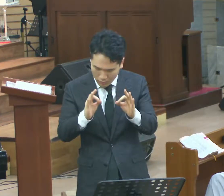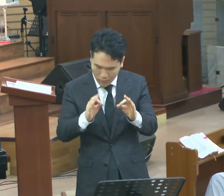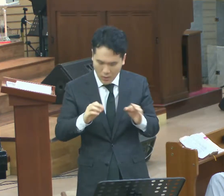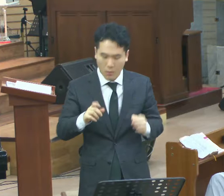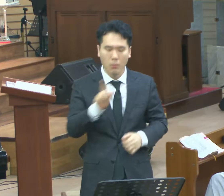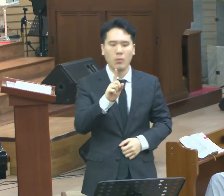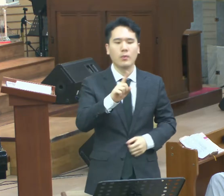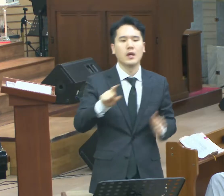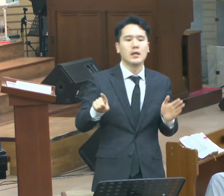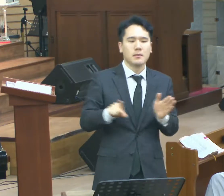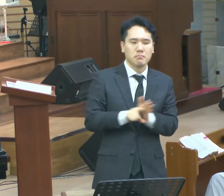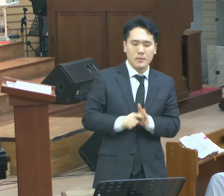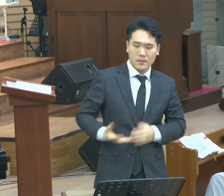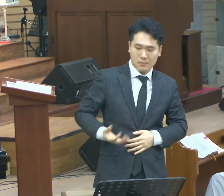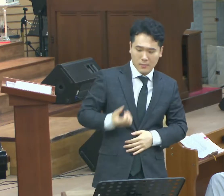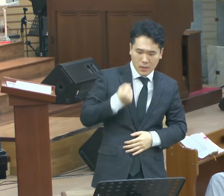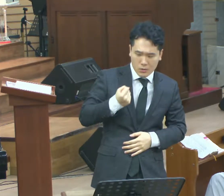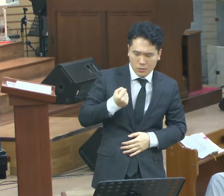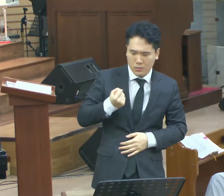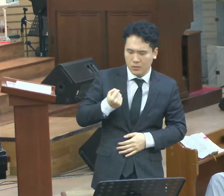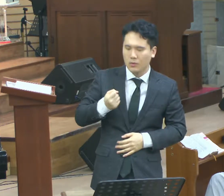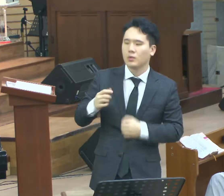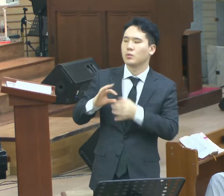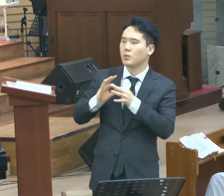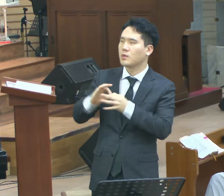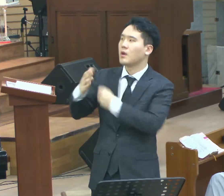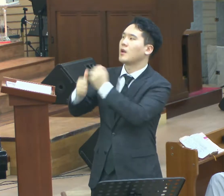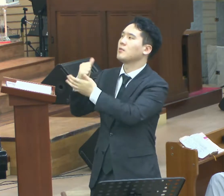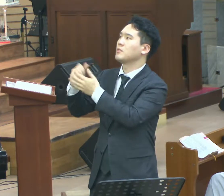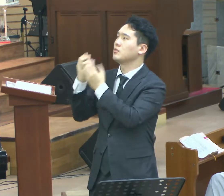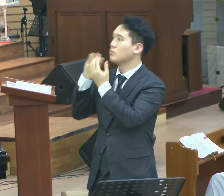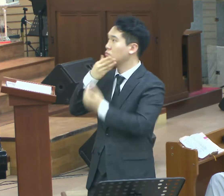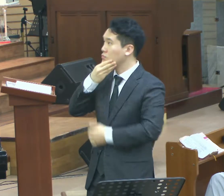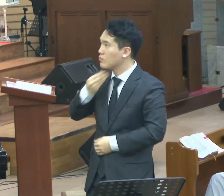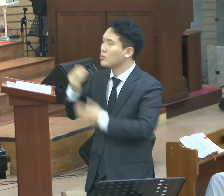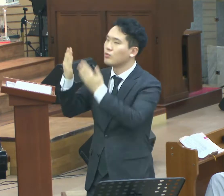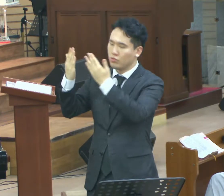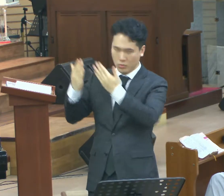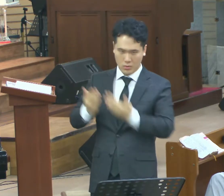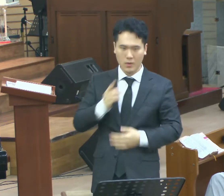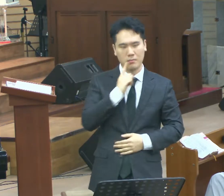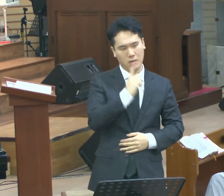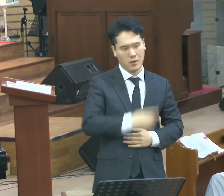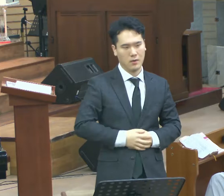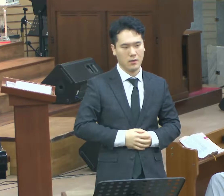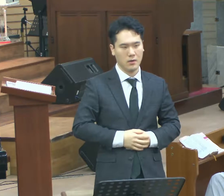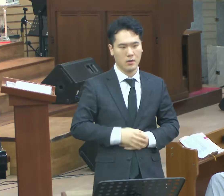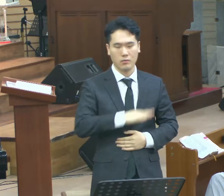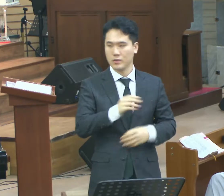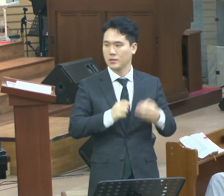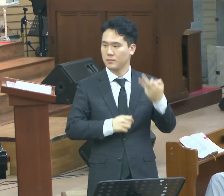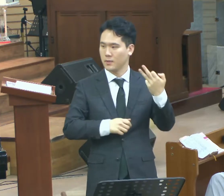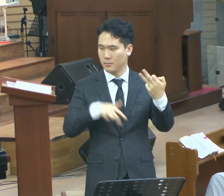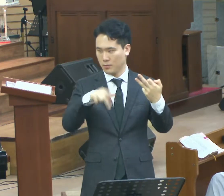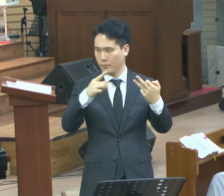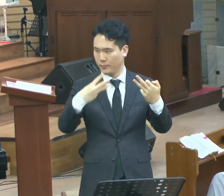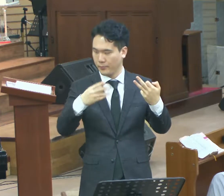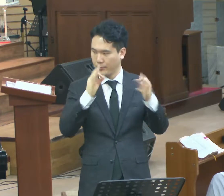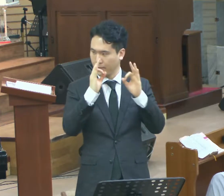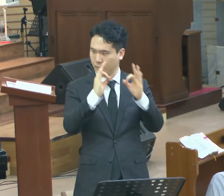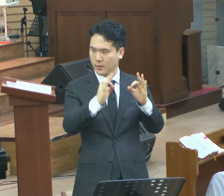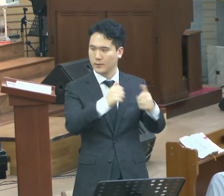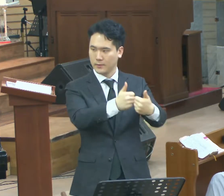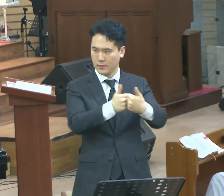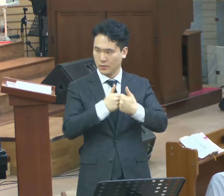축복이라는 거예요. 오늘 갈렙의 믿음이 어떤 믿음인가 우리가 배우기를 원하는데 먼저 13절 말씀 앞에 보시고 같이